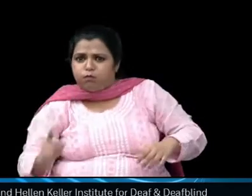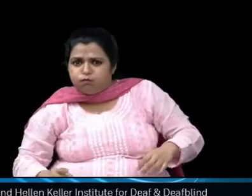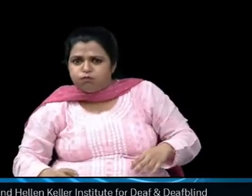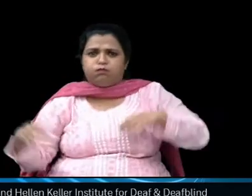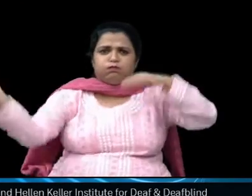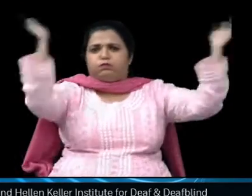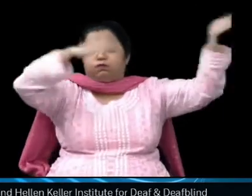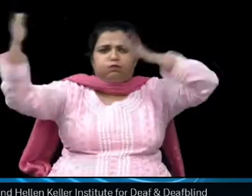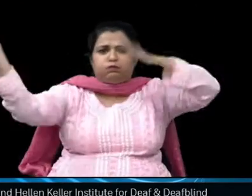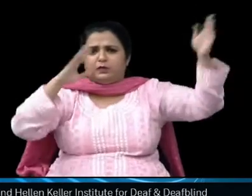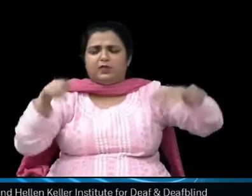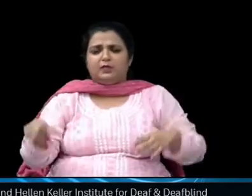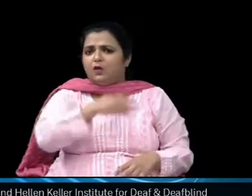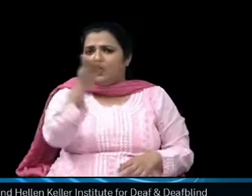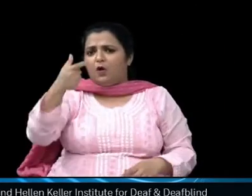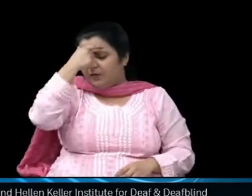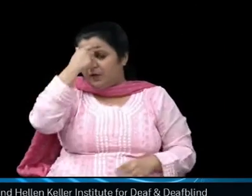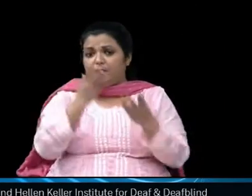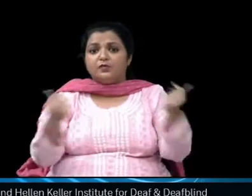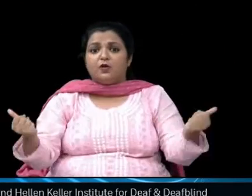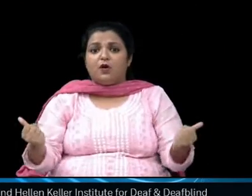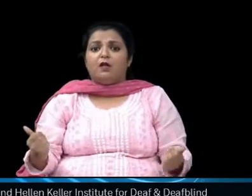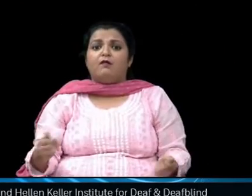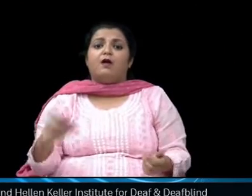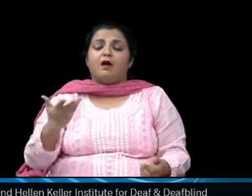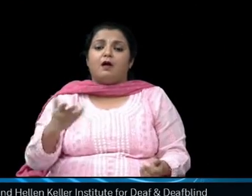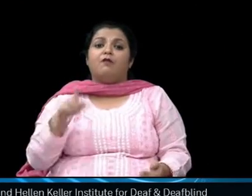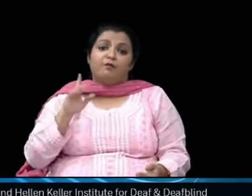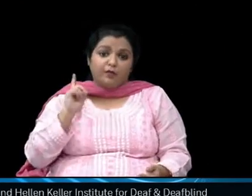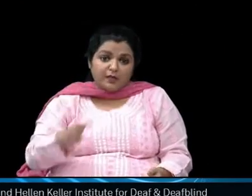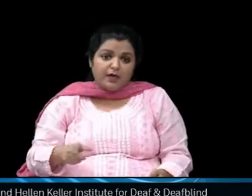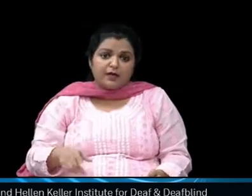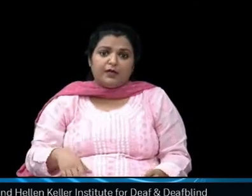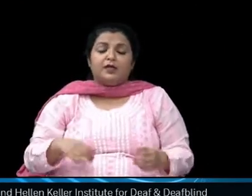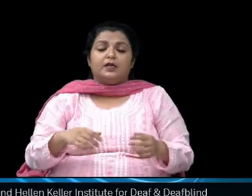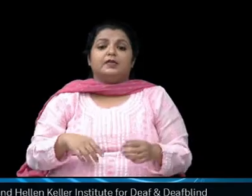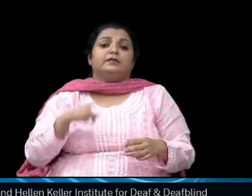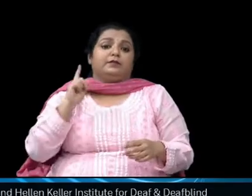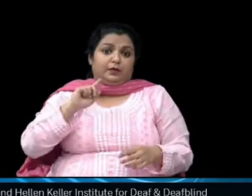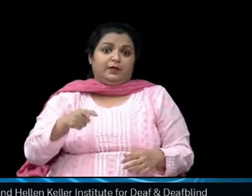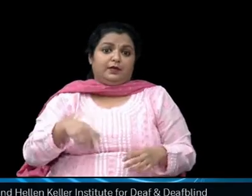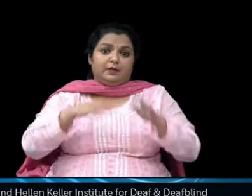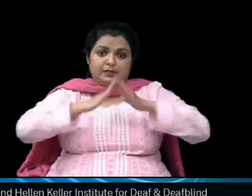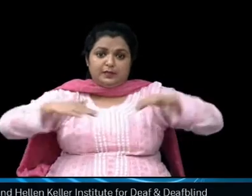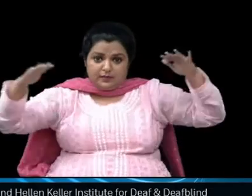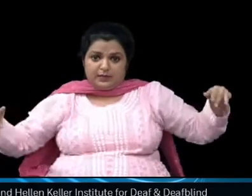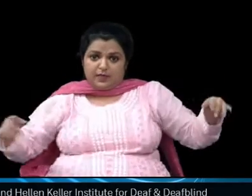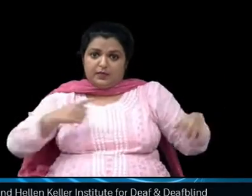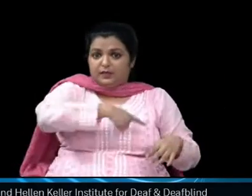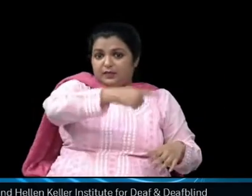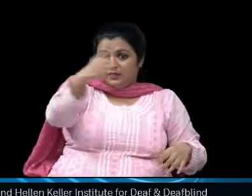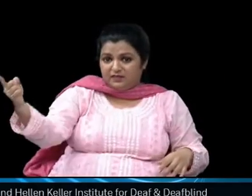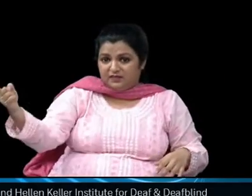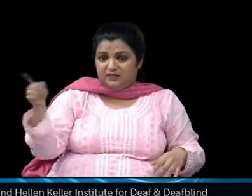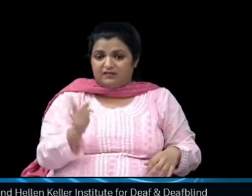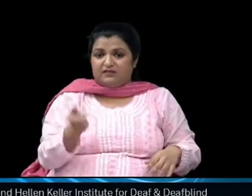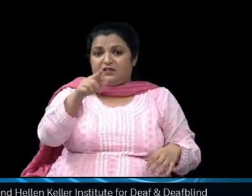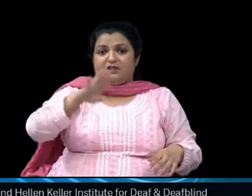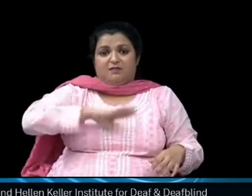महाराश्त्र राज्यतिव सहाथ पटीयों जुल्गया सटी व्यवस्तापन आराखडा करने तागा है सागरी क्षेत्रातीन विकास कामाची नियमन